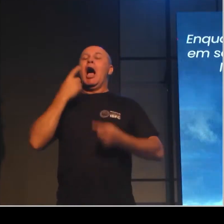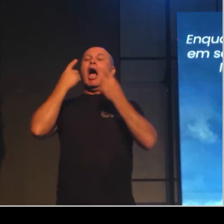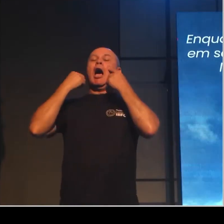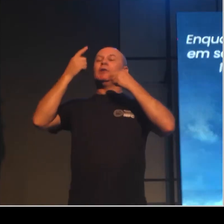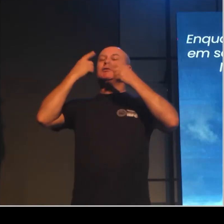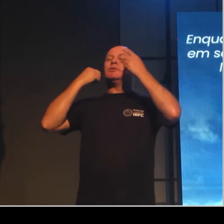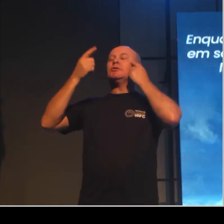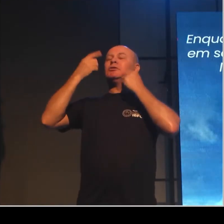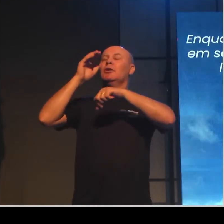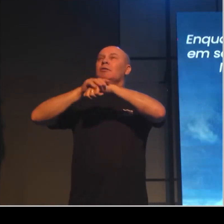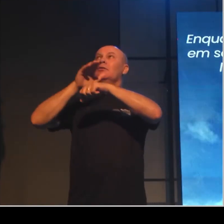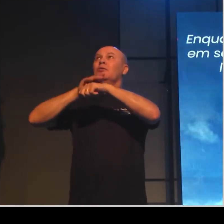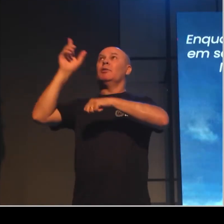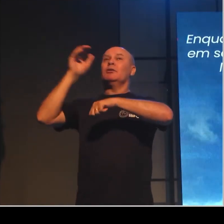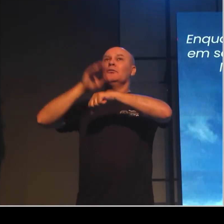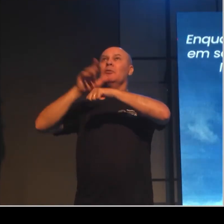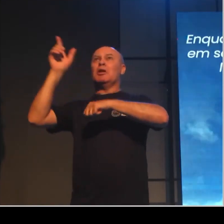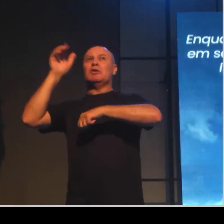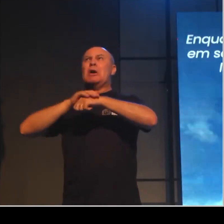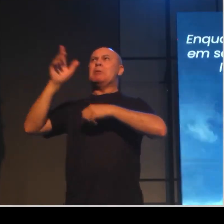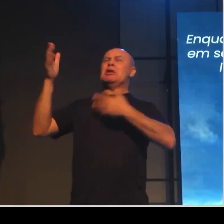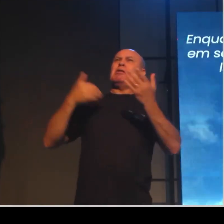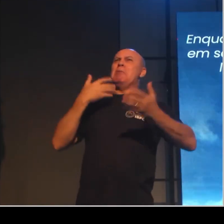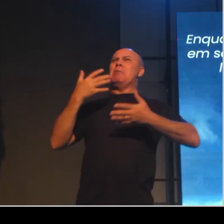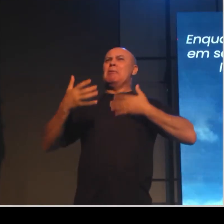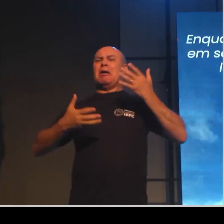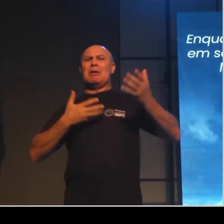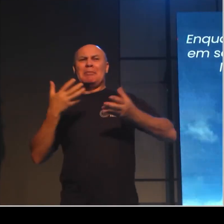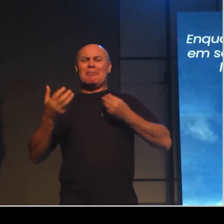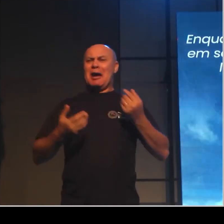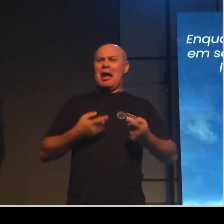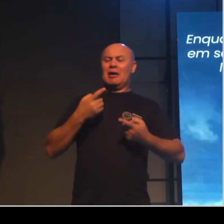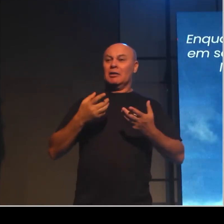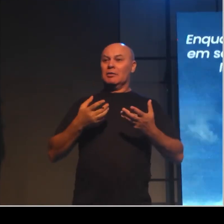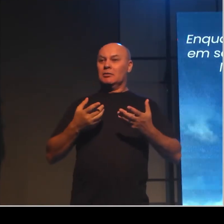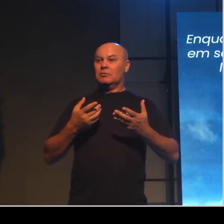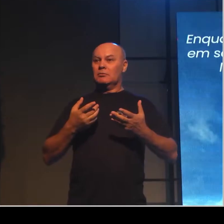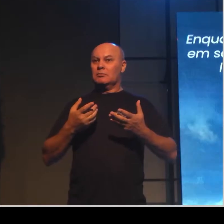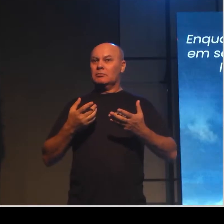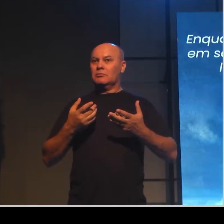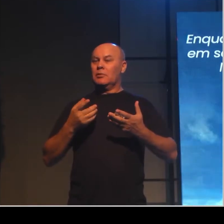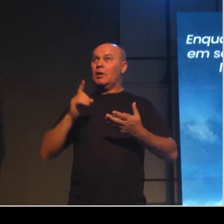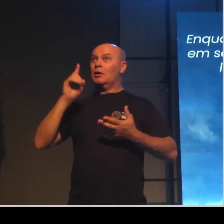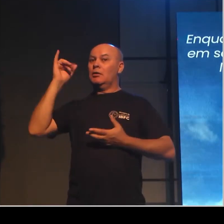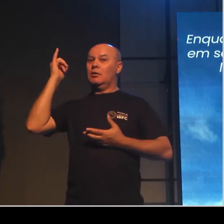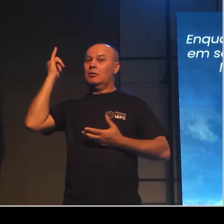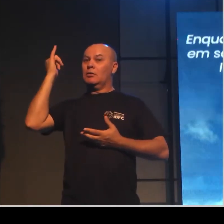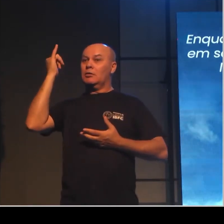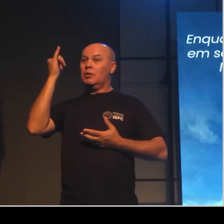eu disse, não sai debaixo do guarda-chuva. Se você quer ser abençoado,